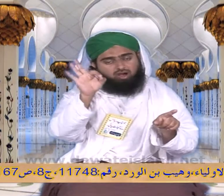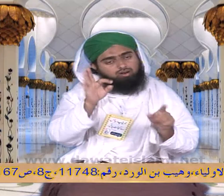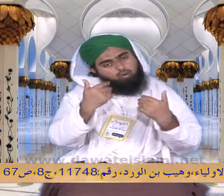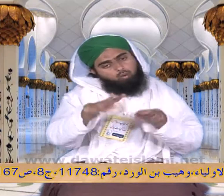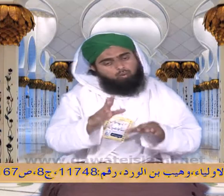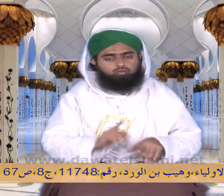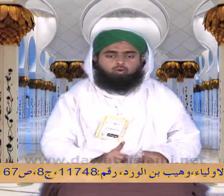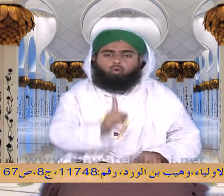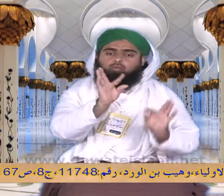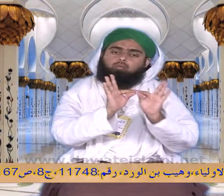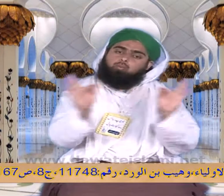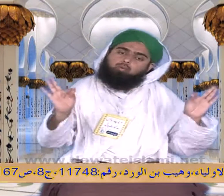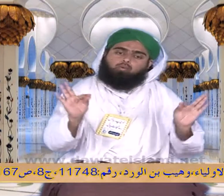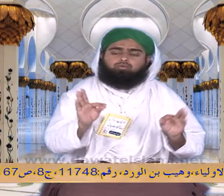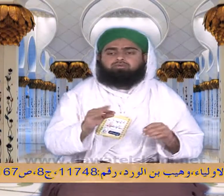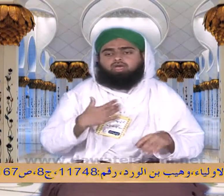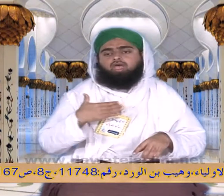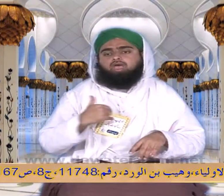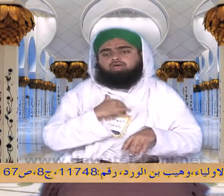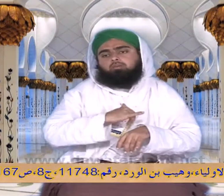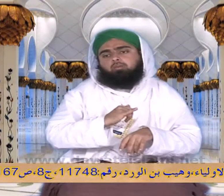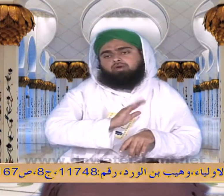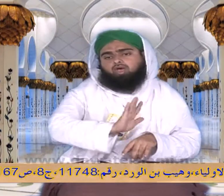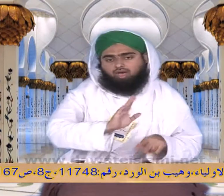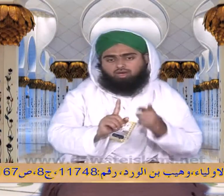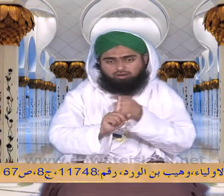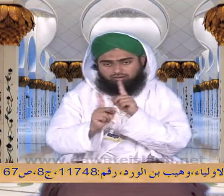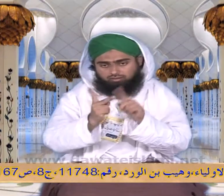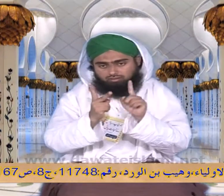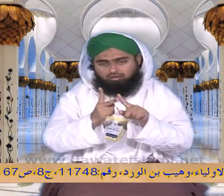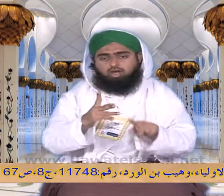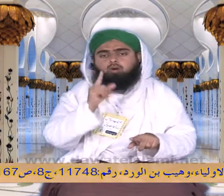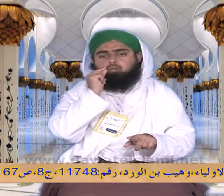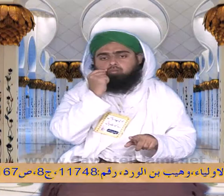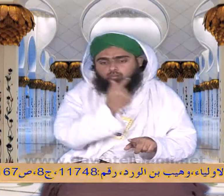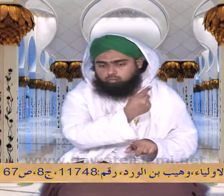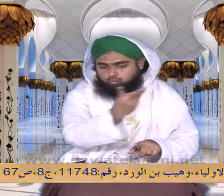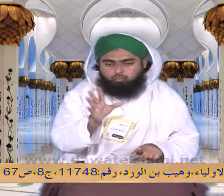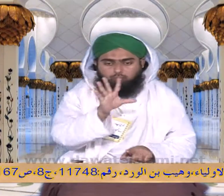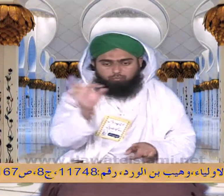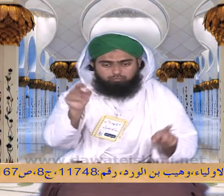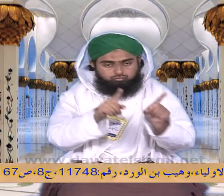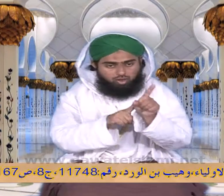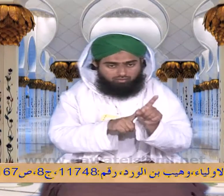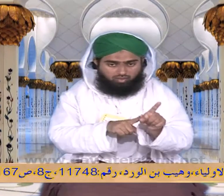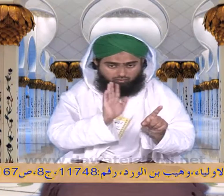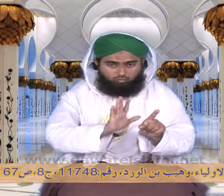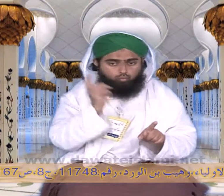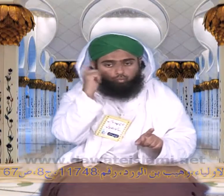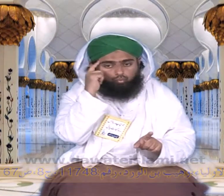پک چکی ہے اور کٹائی کا وقت قریب آ گیا اے پچاس برس والوں تم نے آگے کیا بھیجا ہے